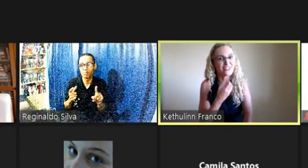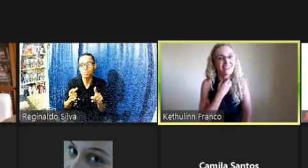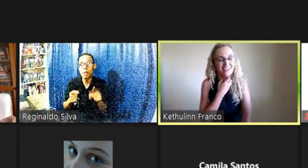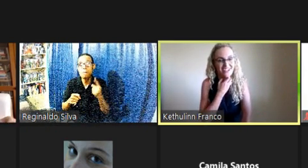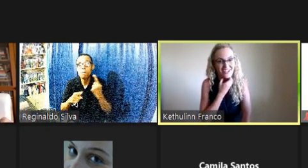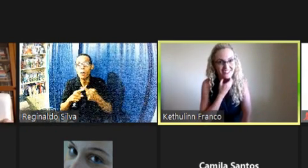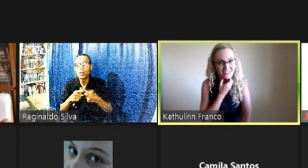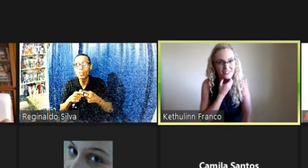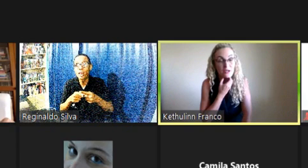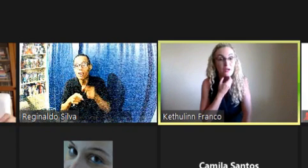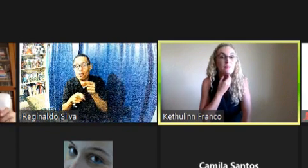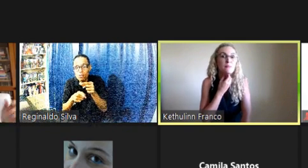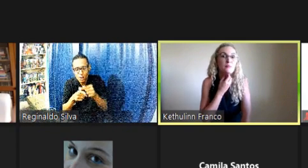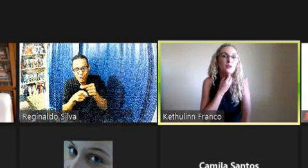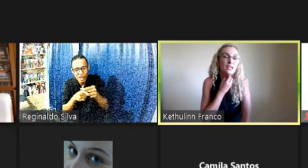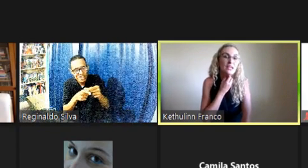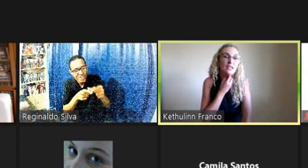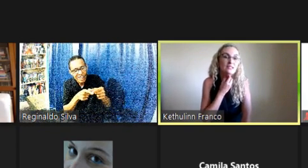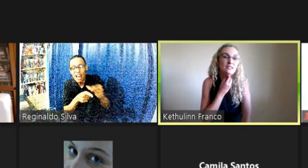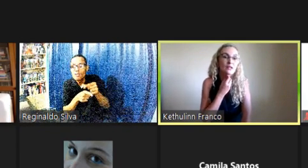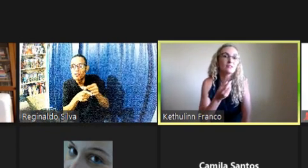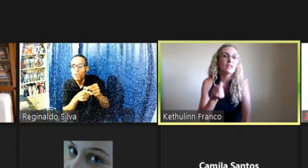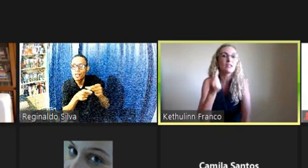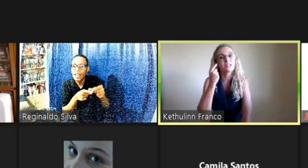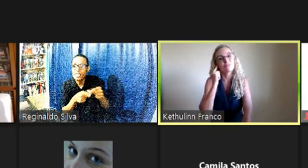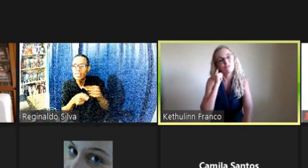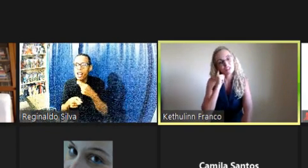foneticamente erradas, porque eles